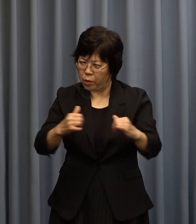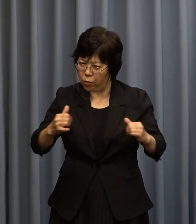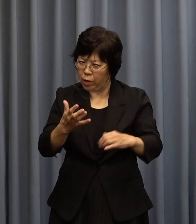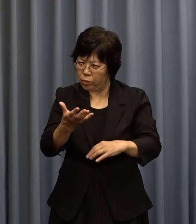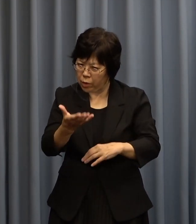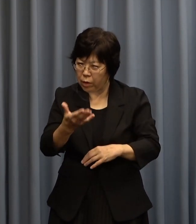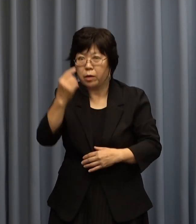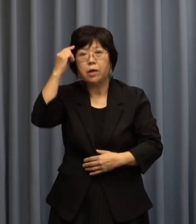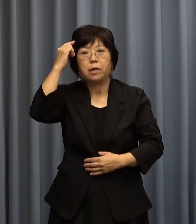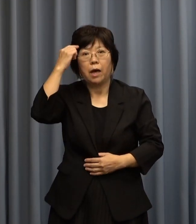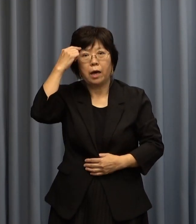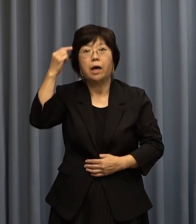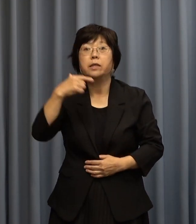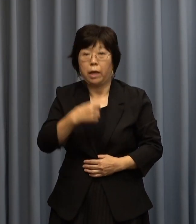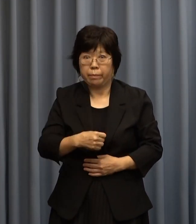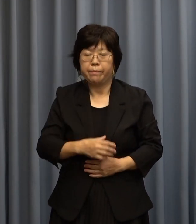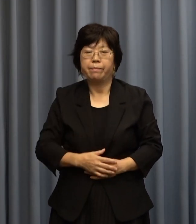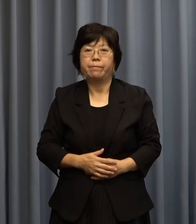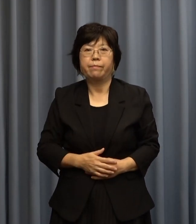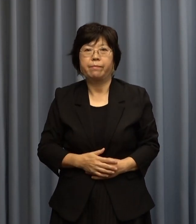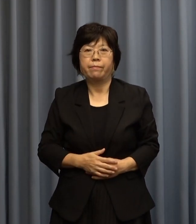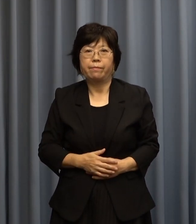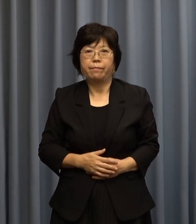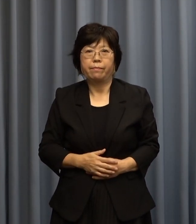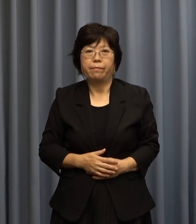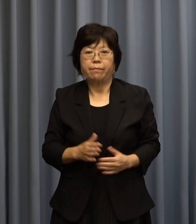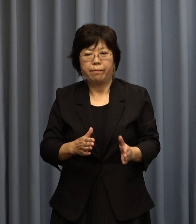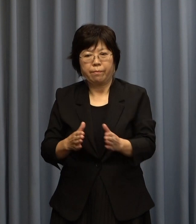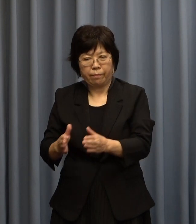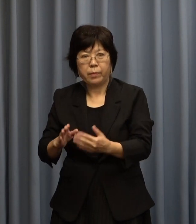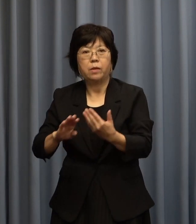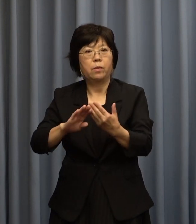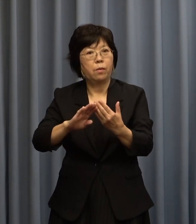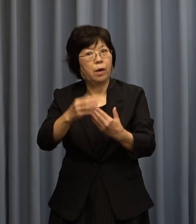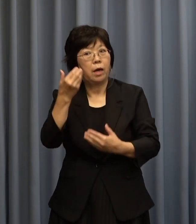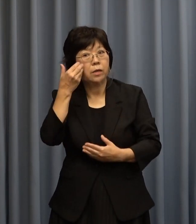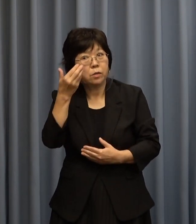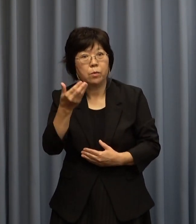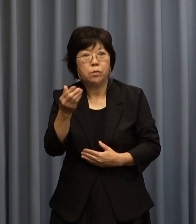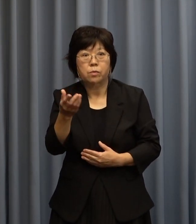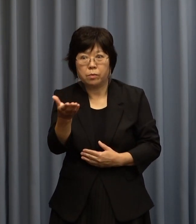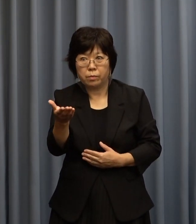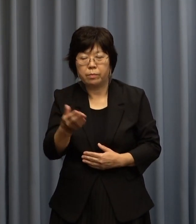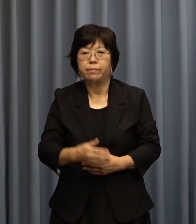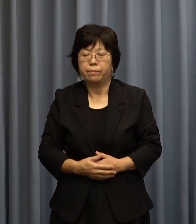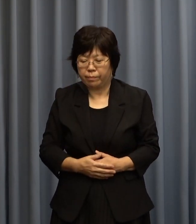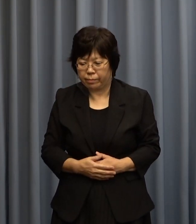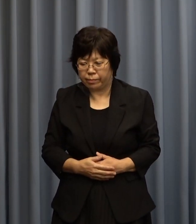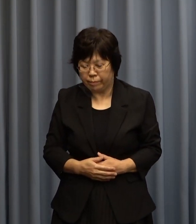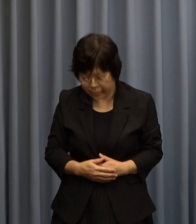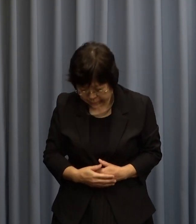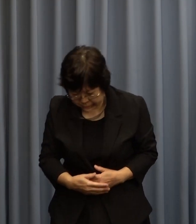と思っています。 ありがとうございます。もう皆さん質問があればお願いします。 どうぞ。